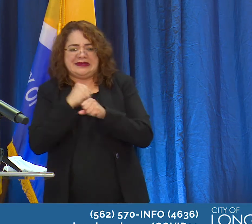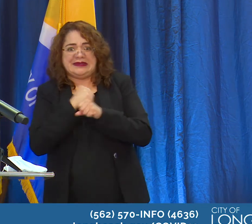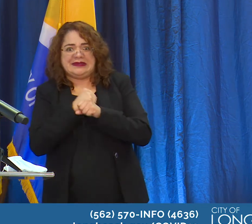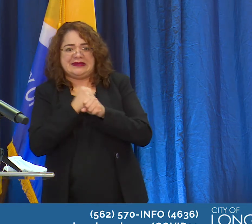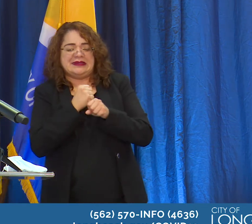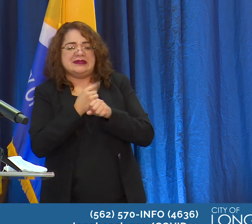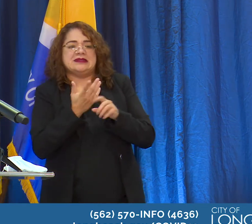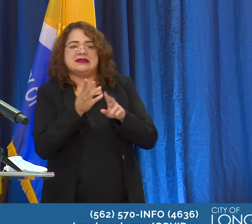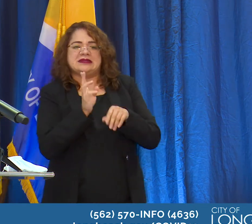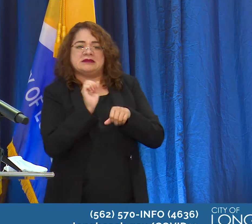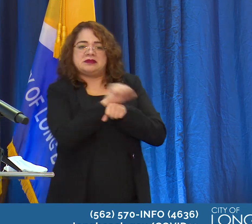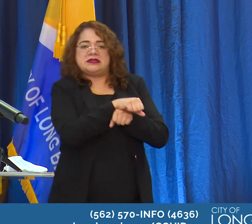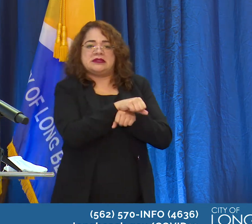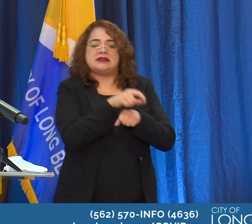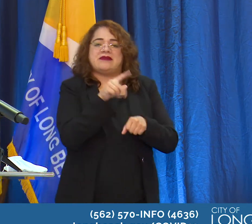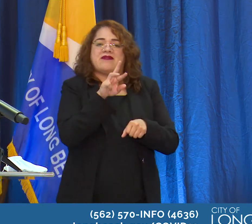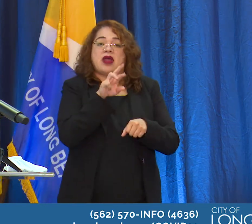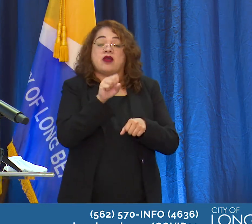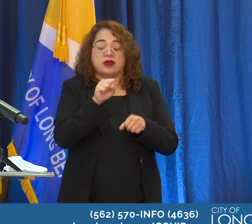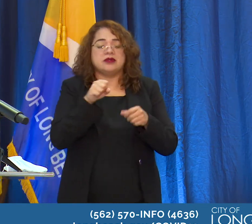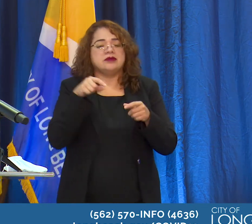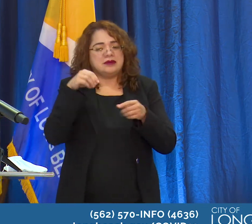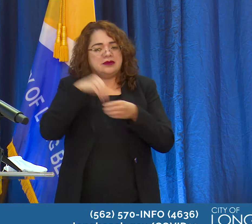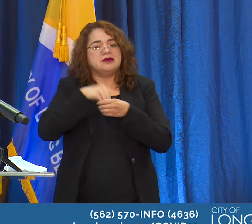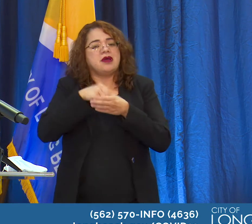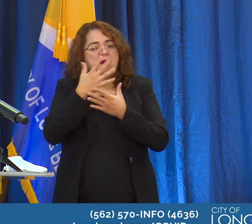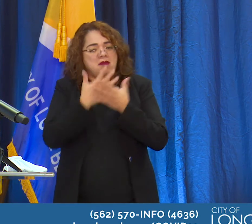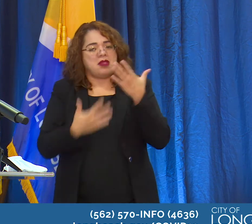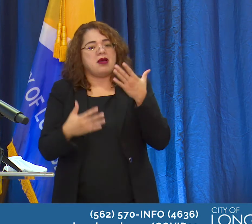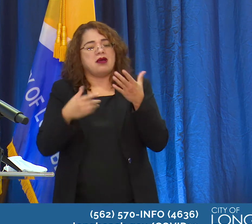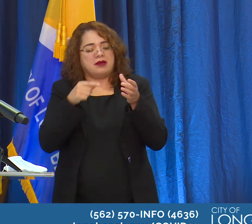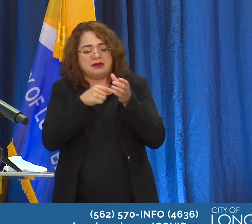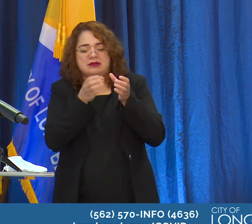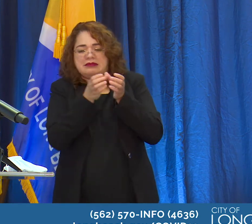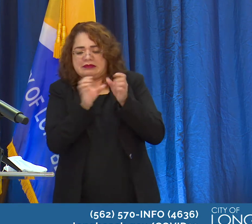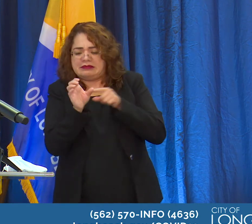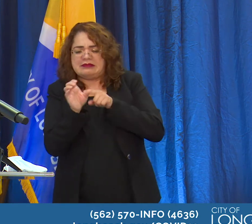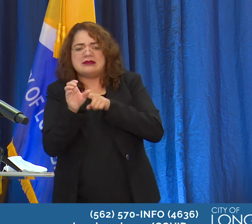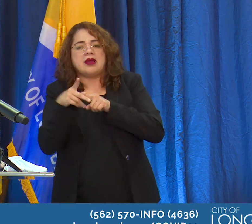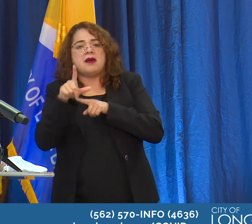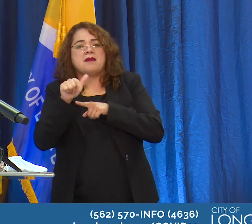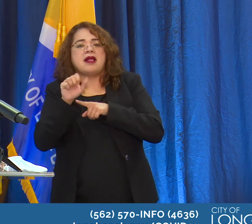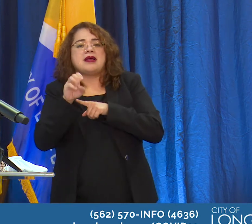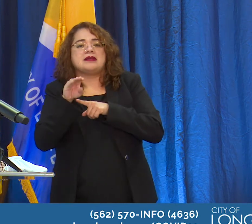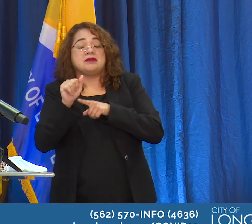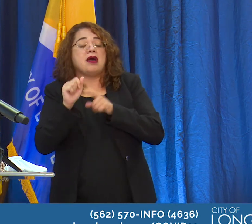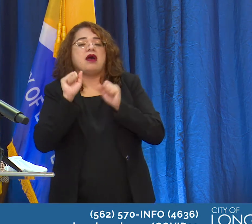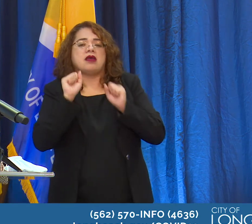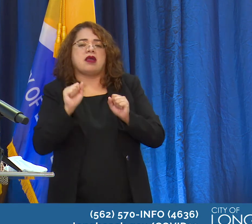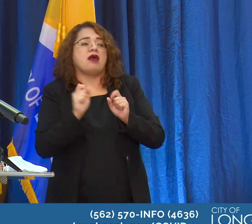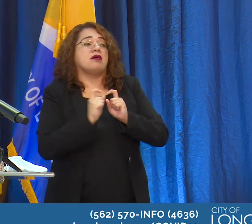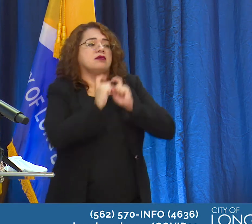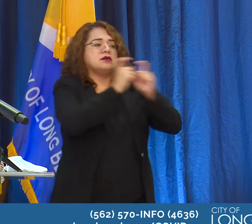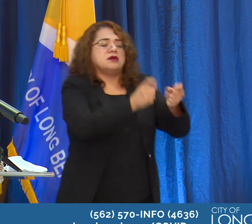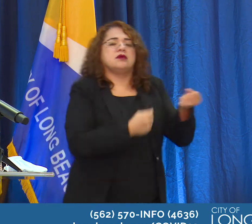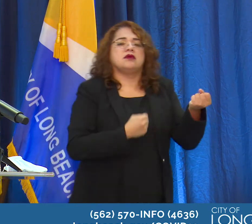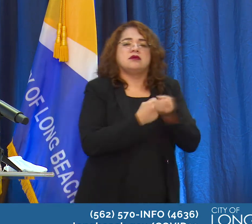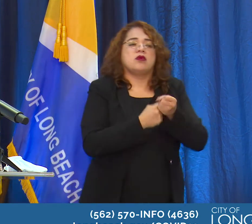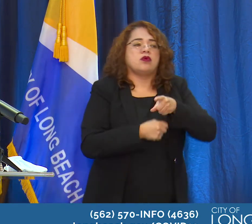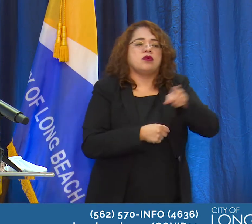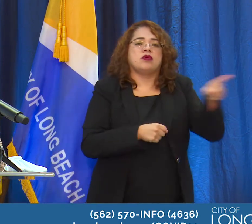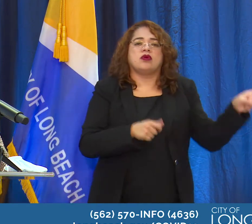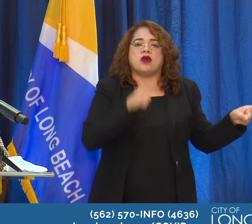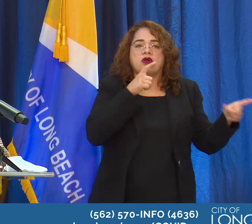a combatir el virus cuando estaban enfermos. Estos anticuerpos pueden ayudar a otros de la misma